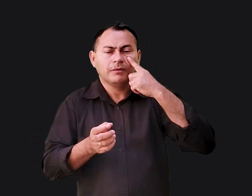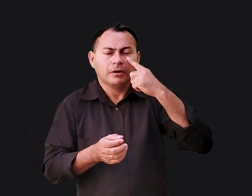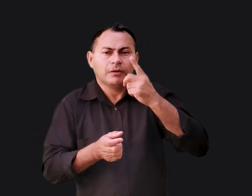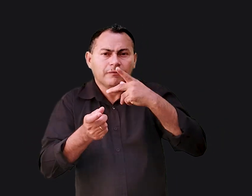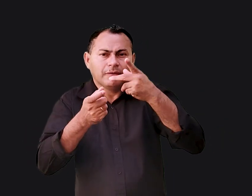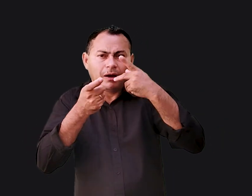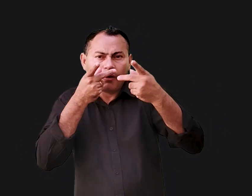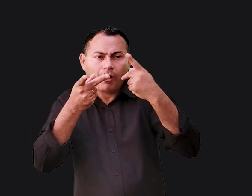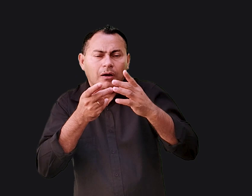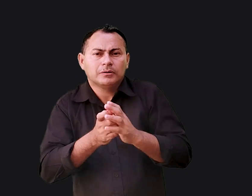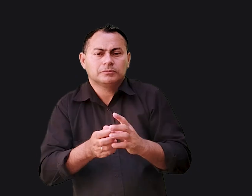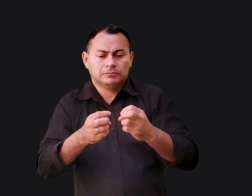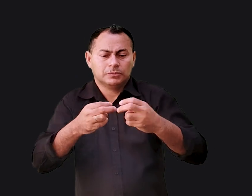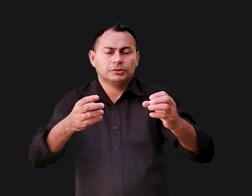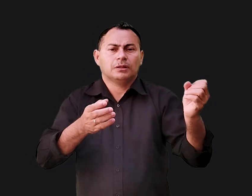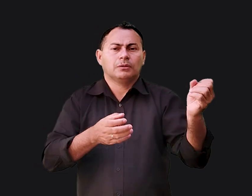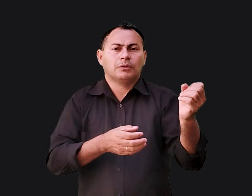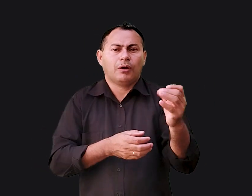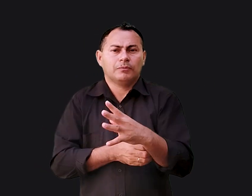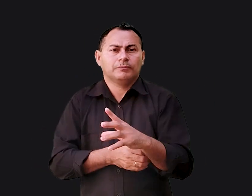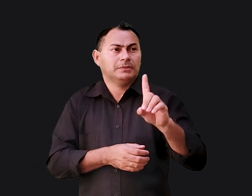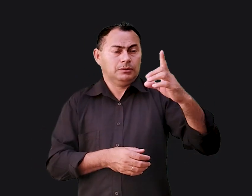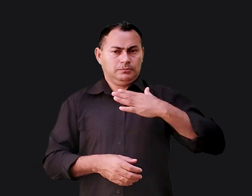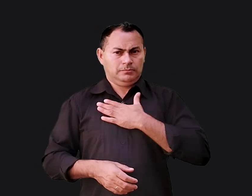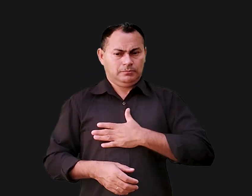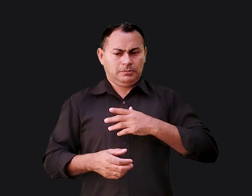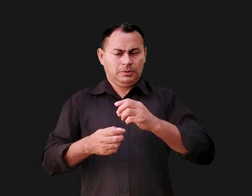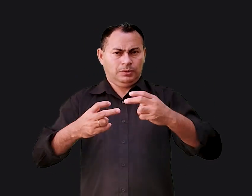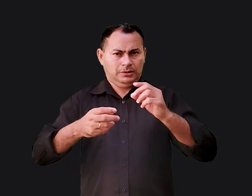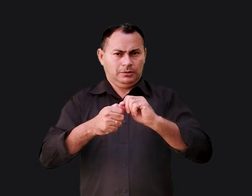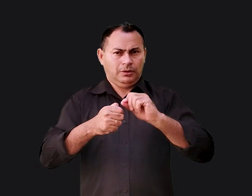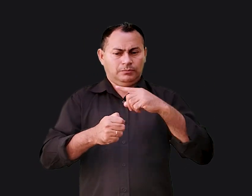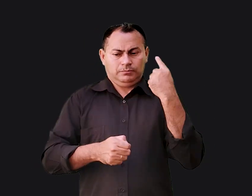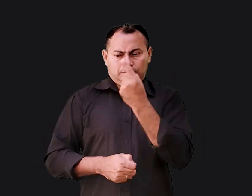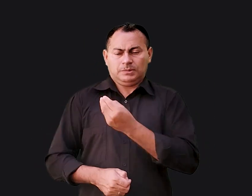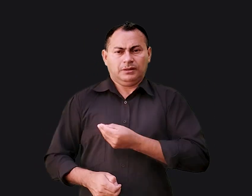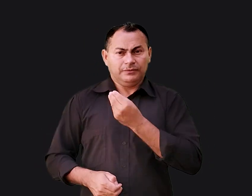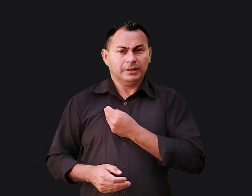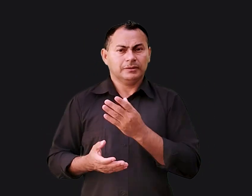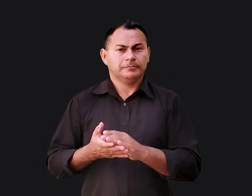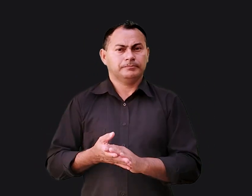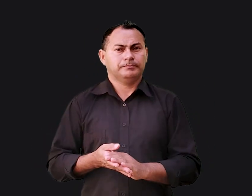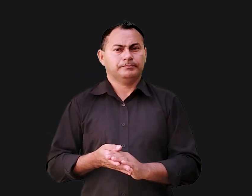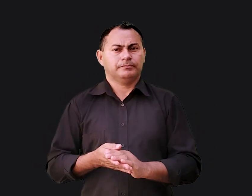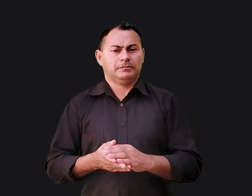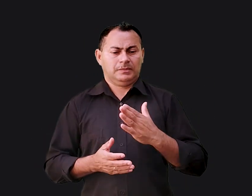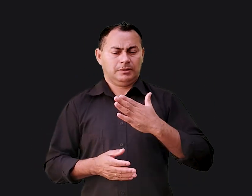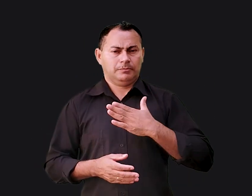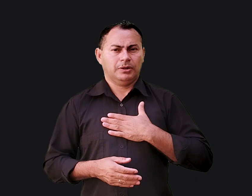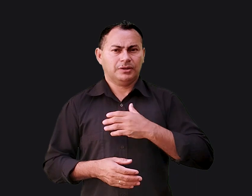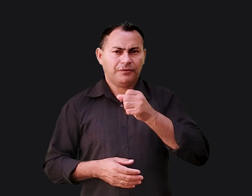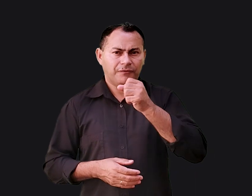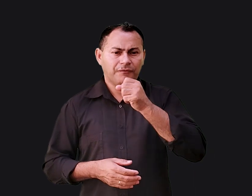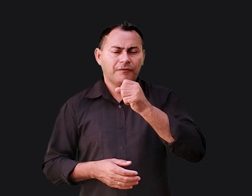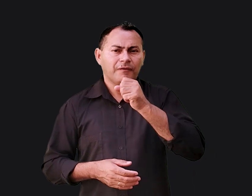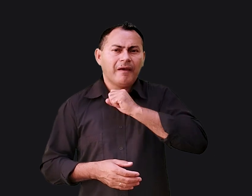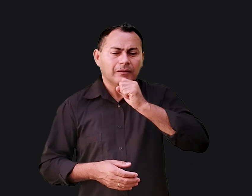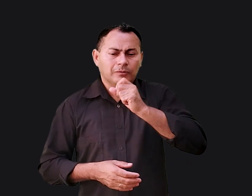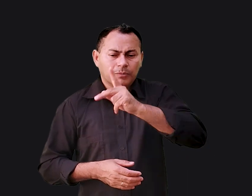Vejam, estou fazendo uma coisa nova. Deus gosta de fazer coisas novas em nossas vidas. Um dos meus velhos professores uma vez